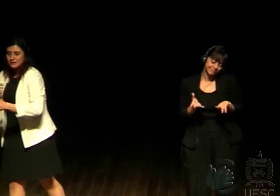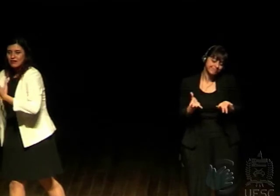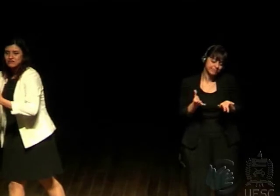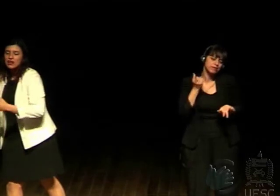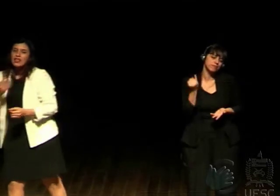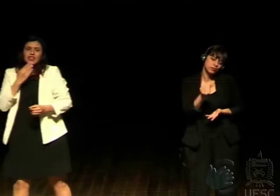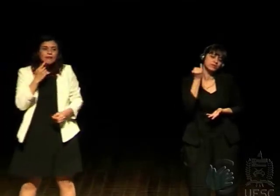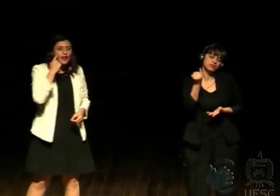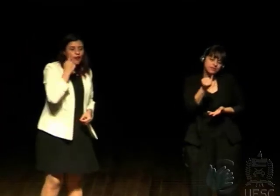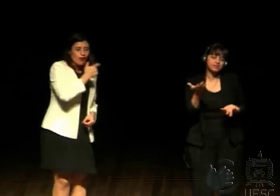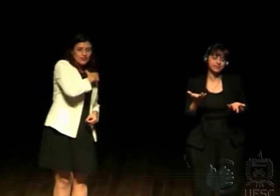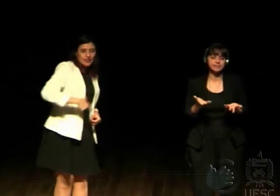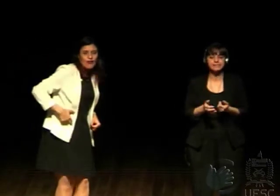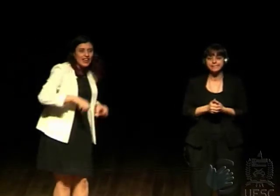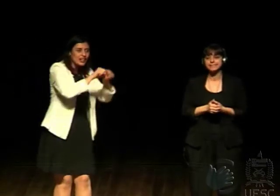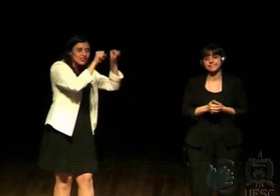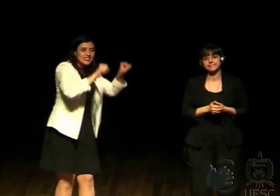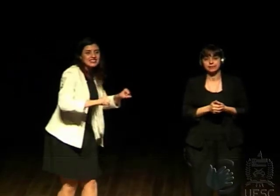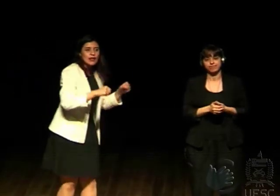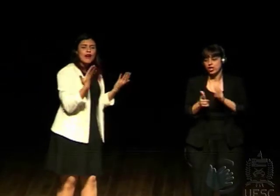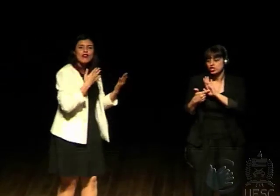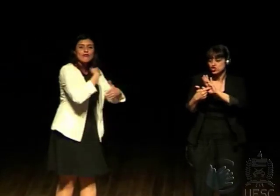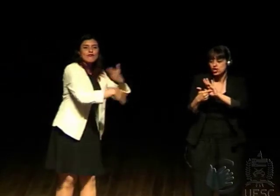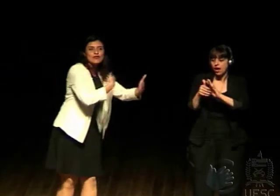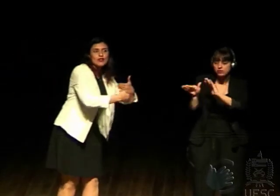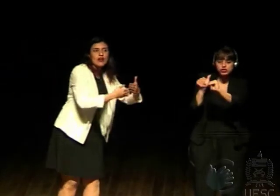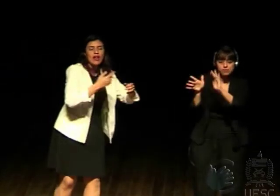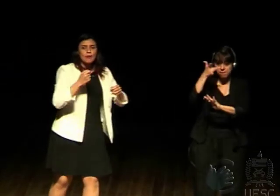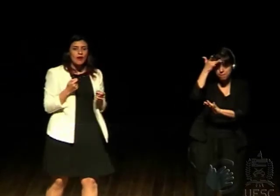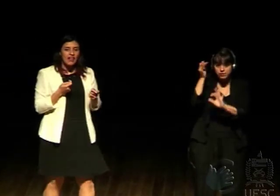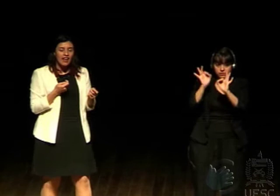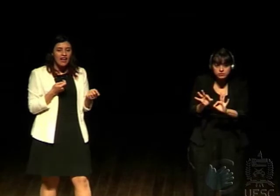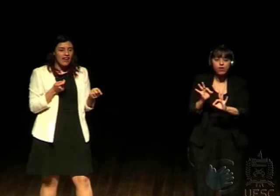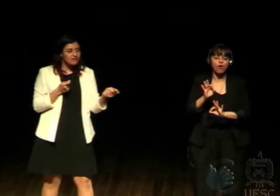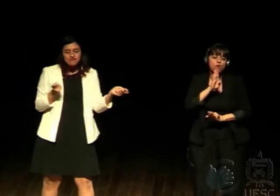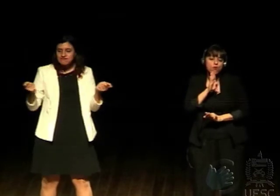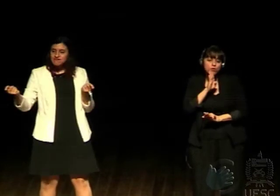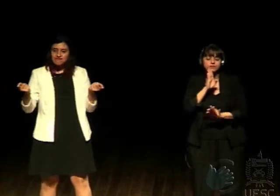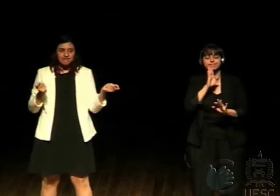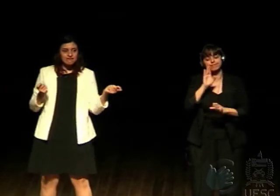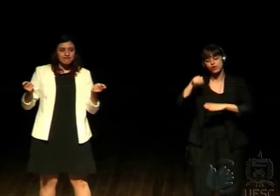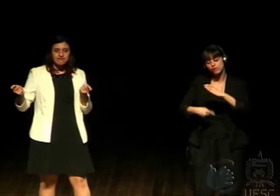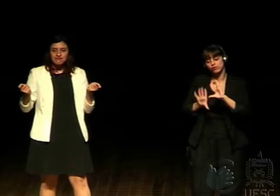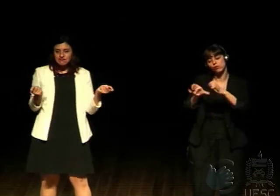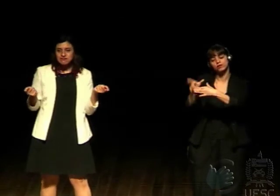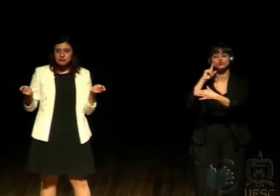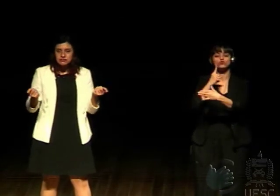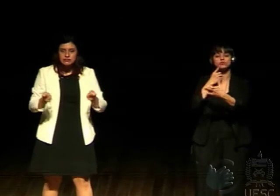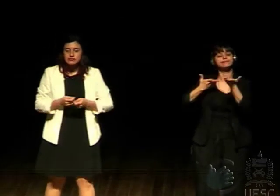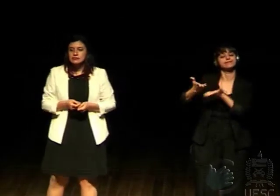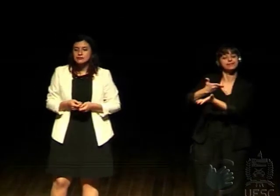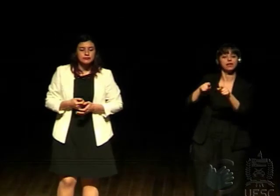es importante que se puedan convocar a personas que tienen conocimiento de la comunidad sorda y a la vez